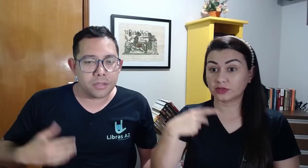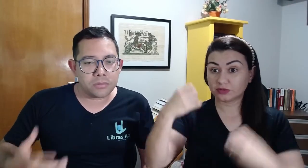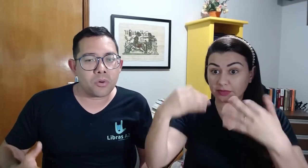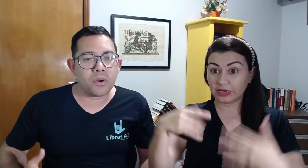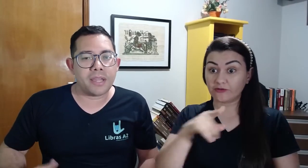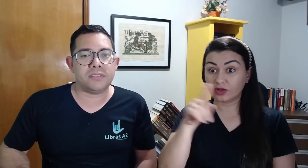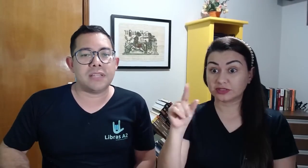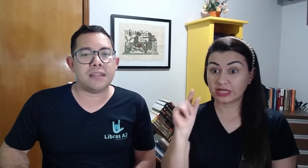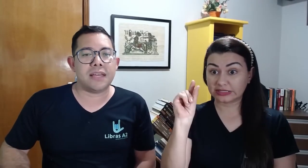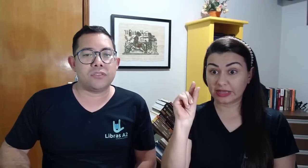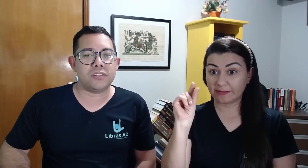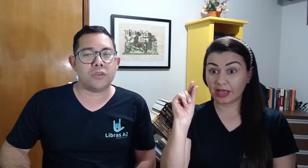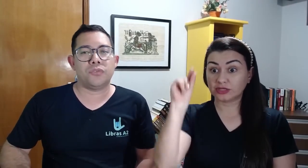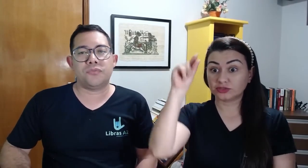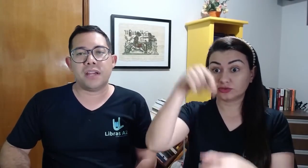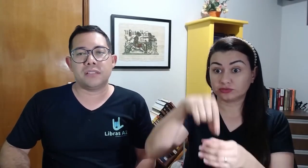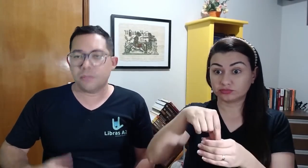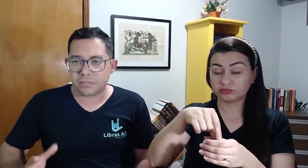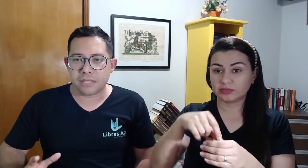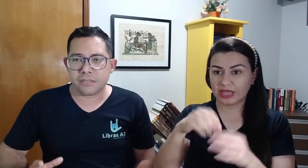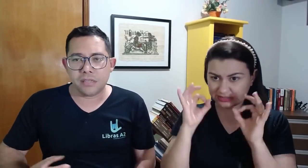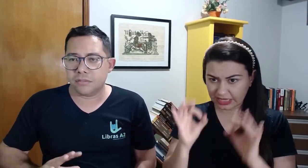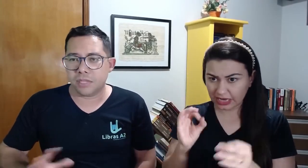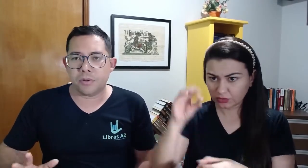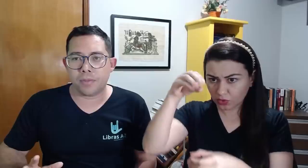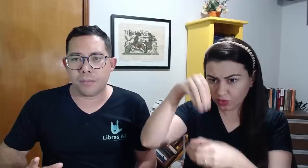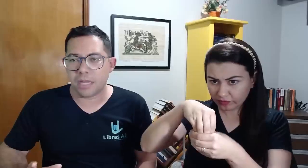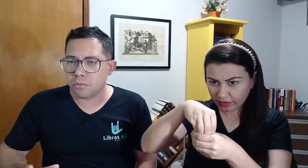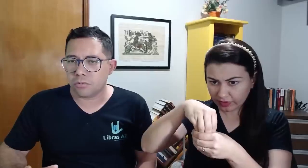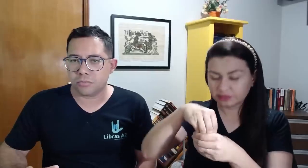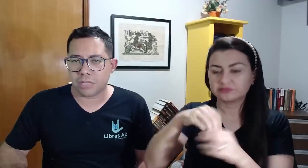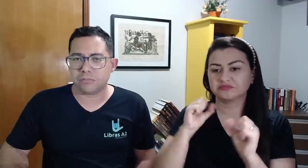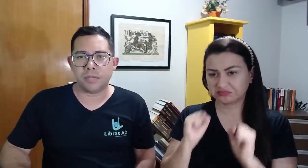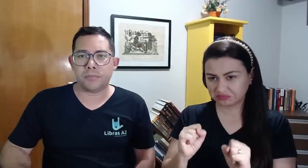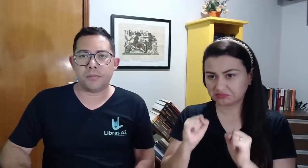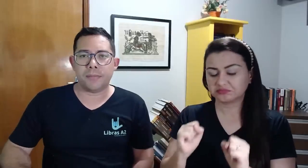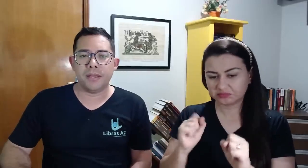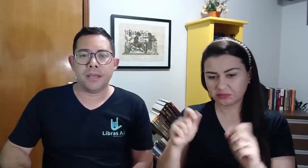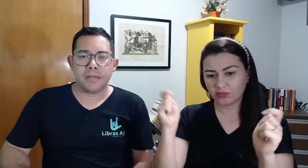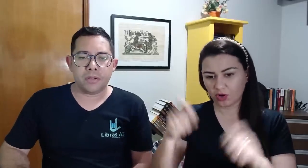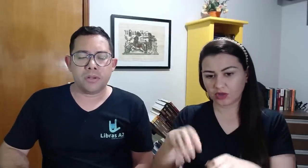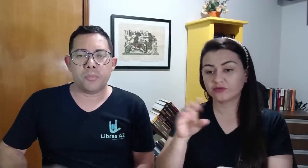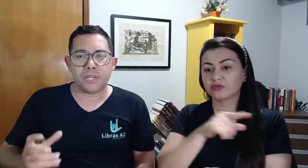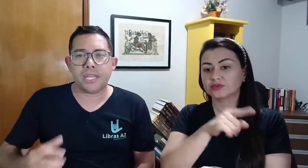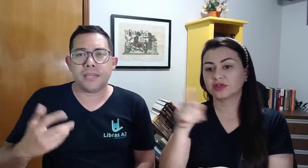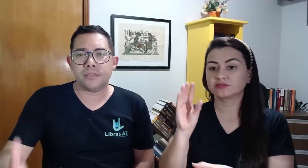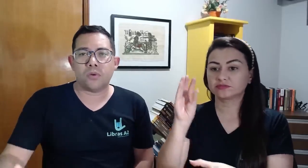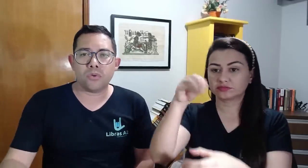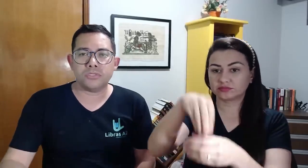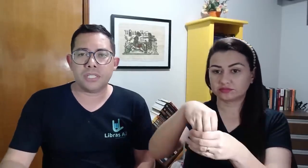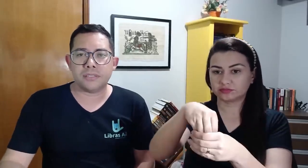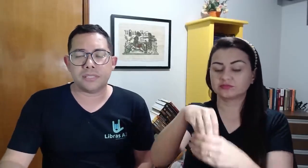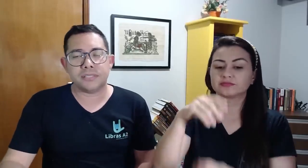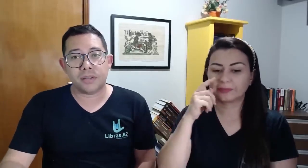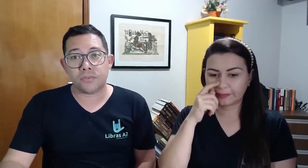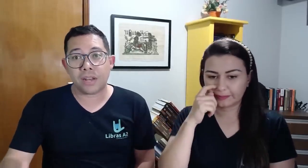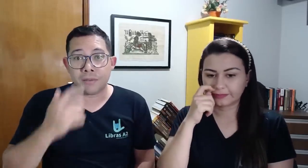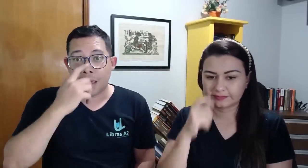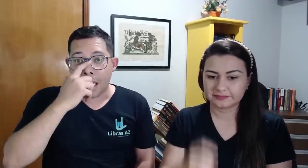tá correto sinalizar o sinal de oferta? Está sim, sem problema nenhum, tá? Não tem problema nenhum não, porque esse é o conceito que está sendo falado.